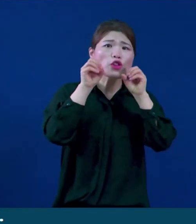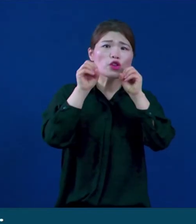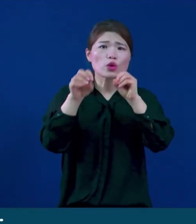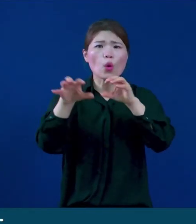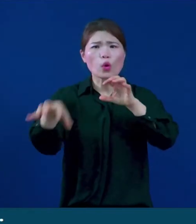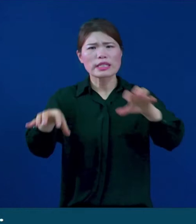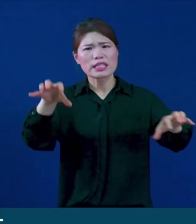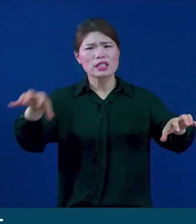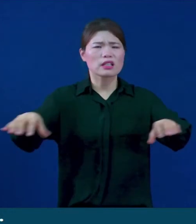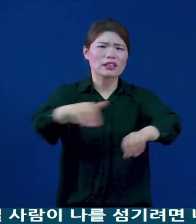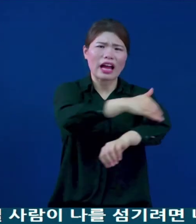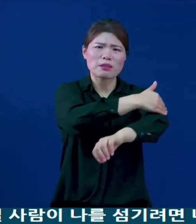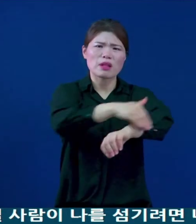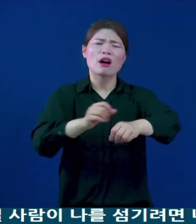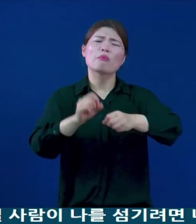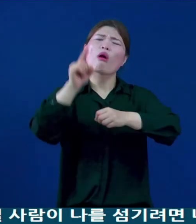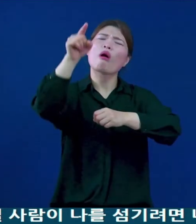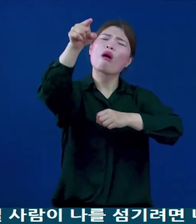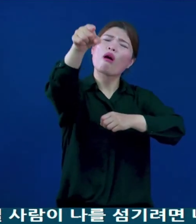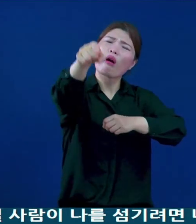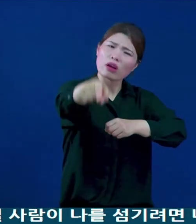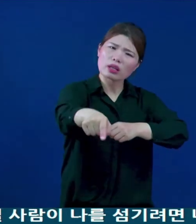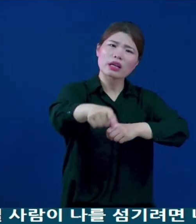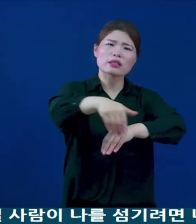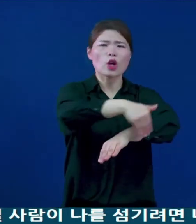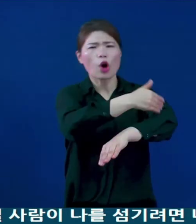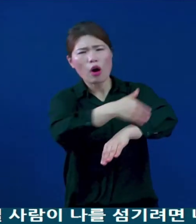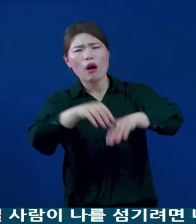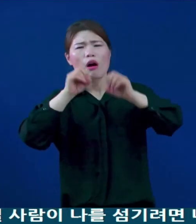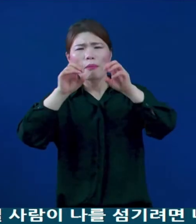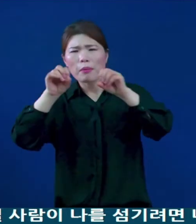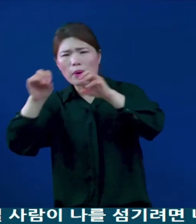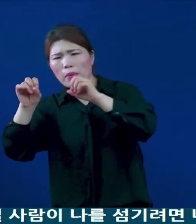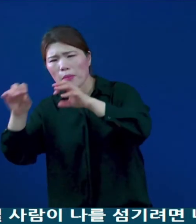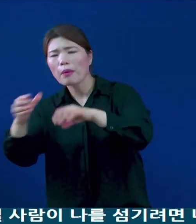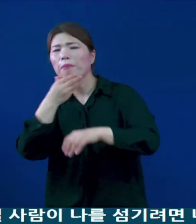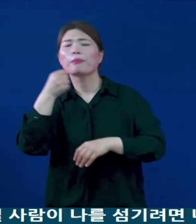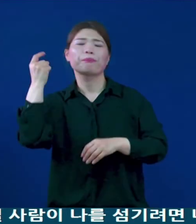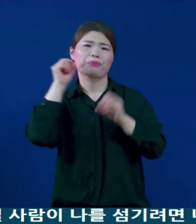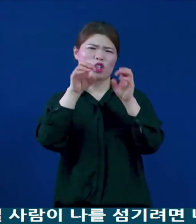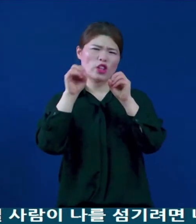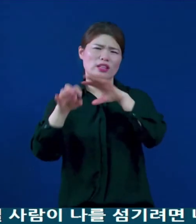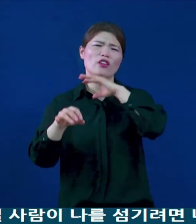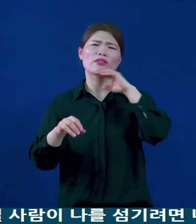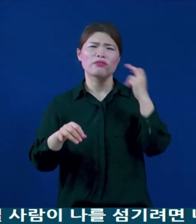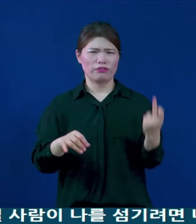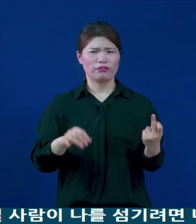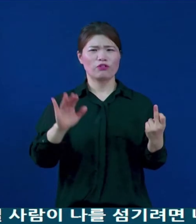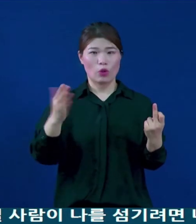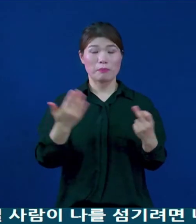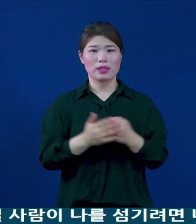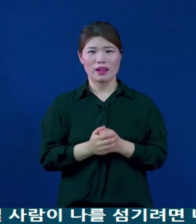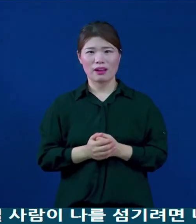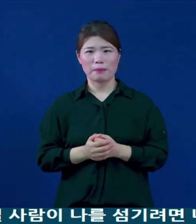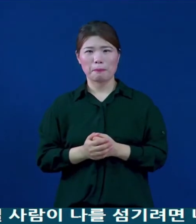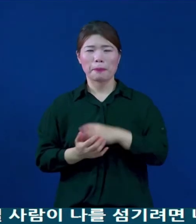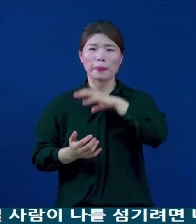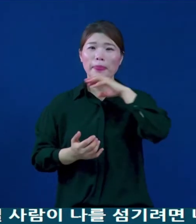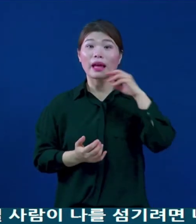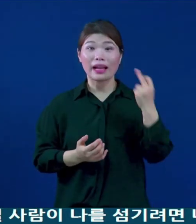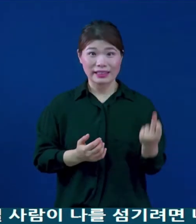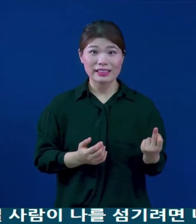다니면서 멀리까지, 가능한 멀리까지 복음을 전하려고 노력했던 것이죠. 전승에 의하면 이